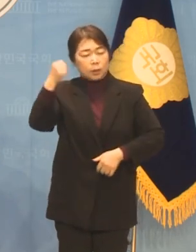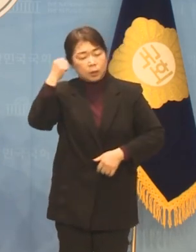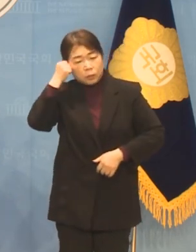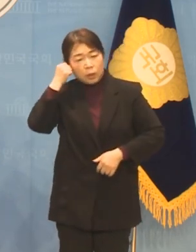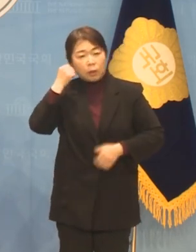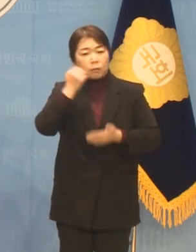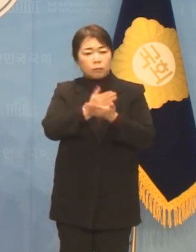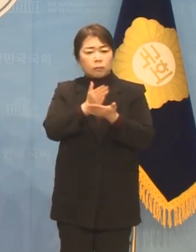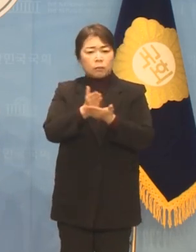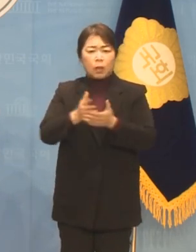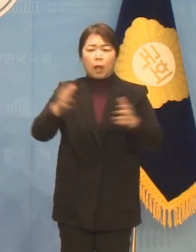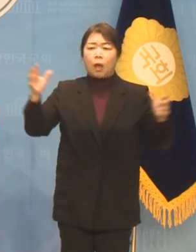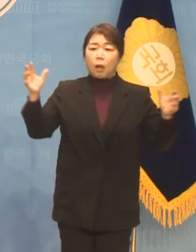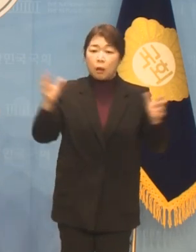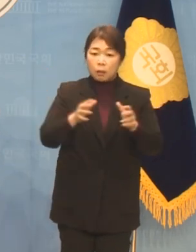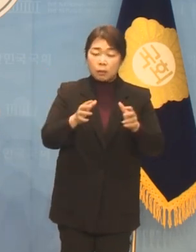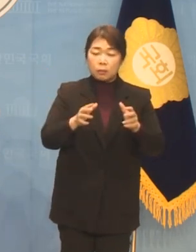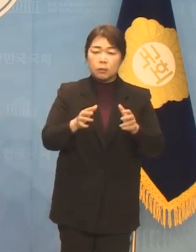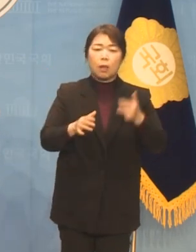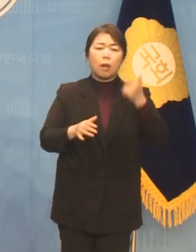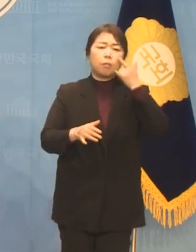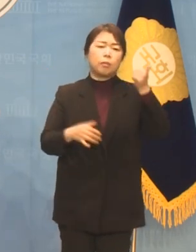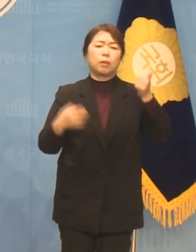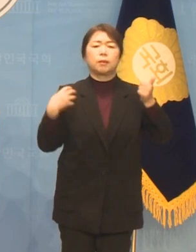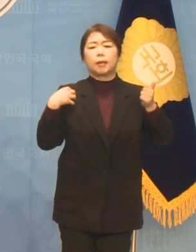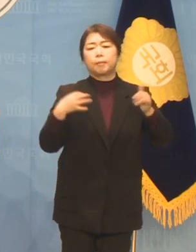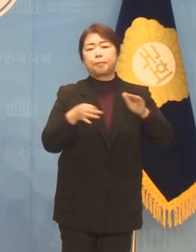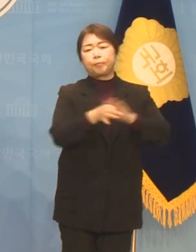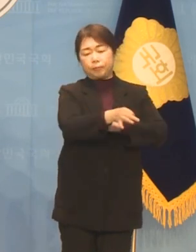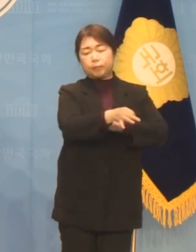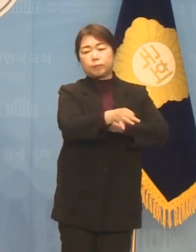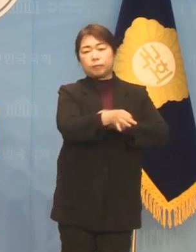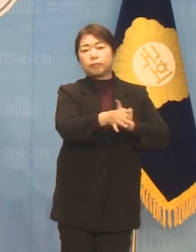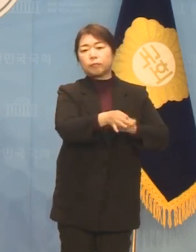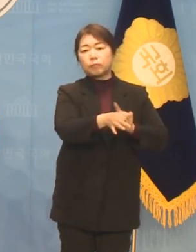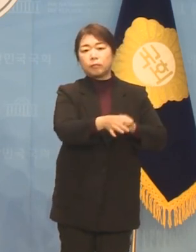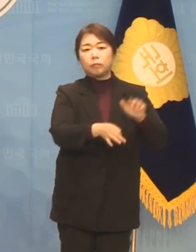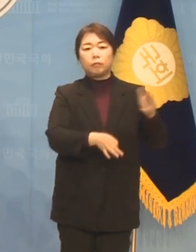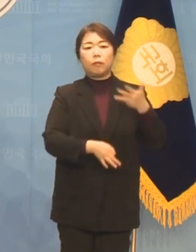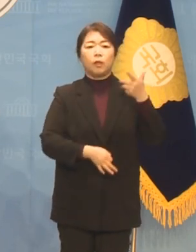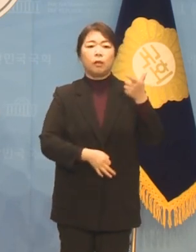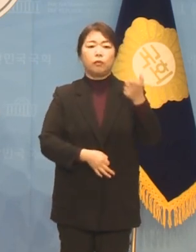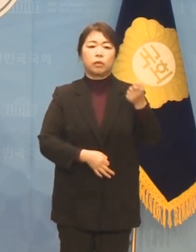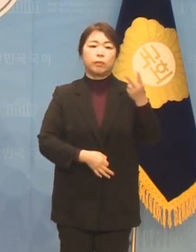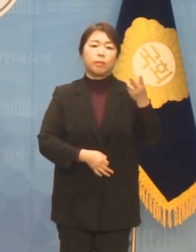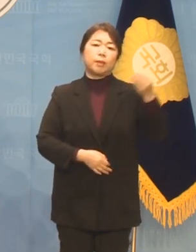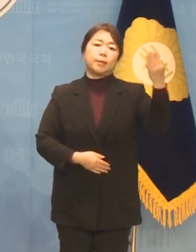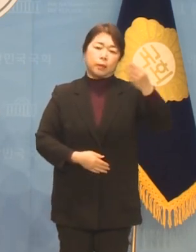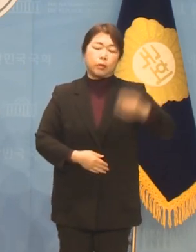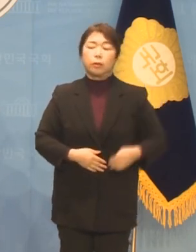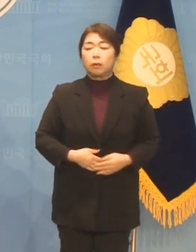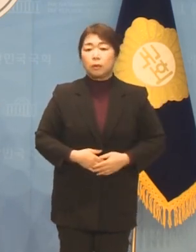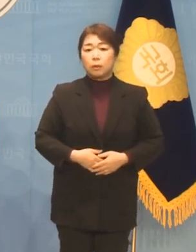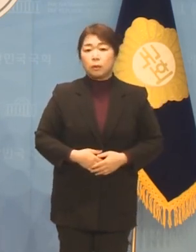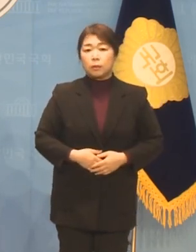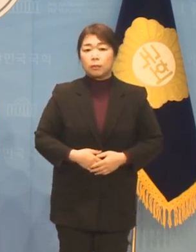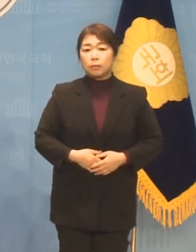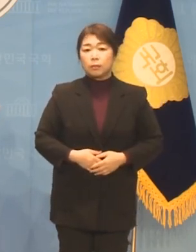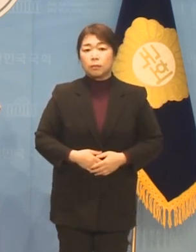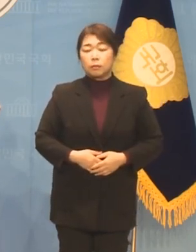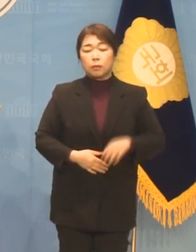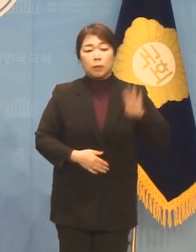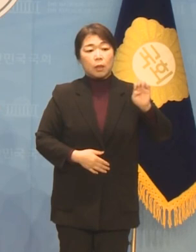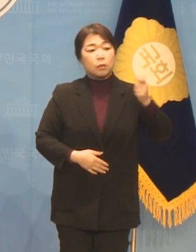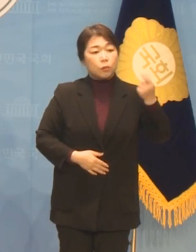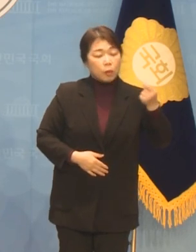기숙사비 등 모두 학부모가 부담해야 할 금액이 862만 4천 원이라고 합니다.